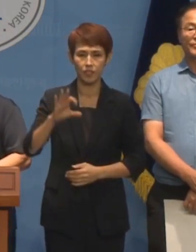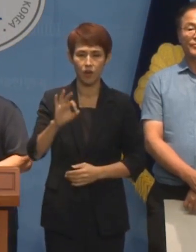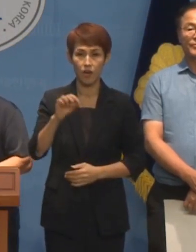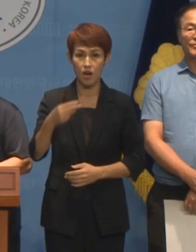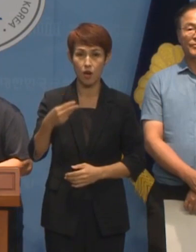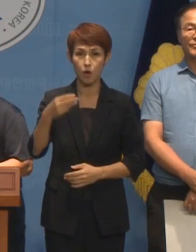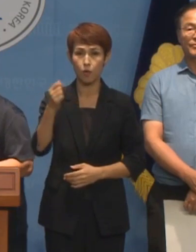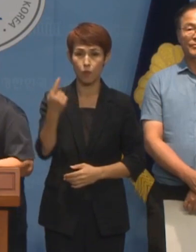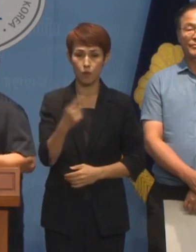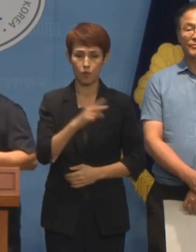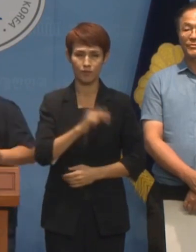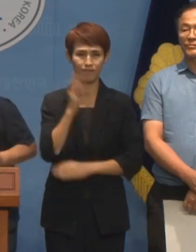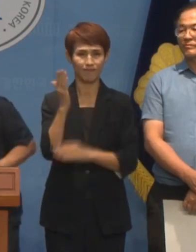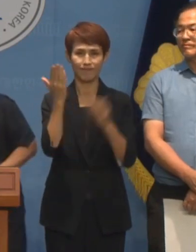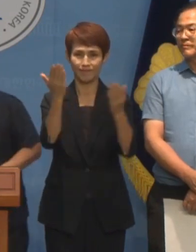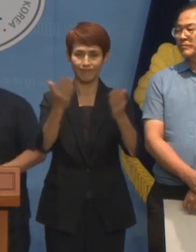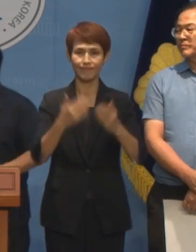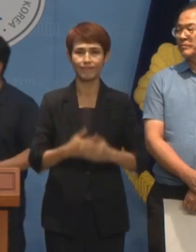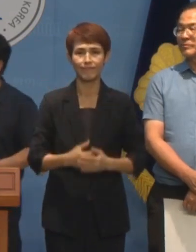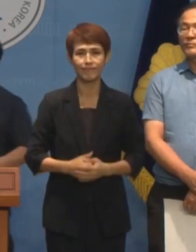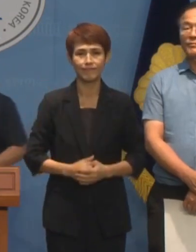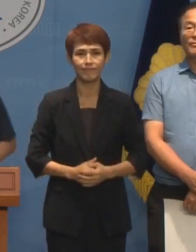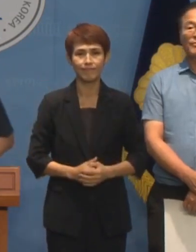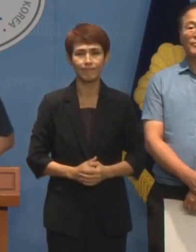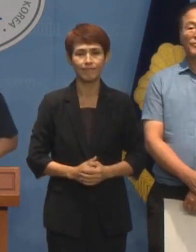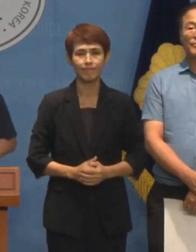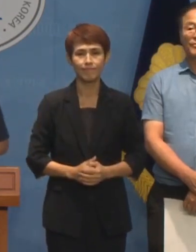이어서 말씀 듣도록 하겠습니다.